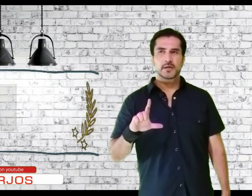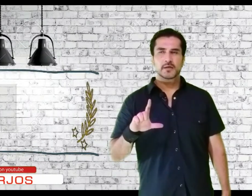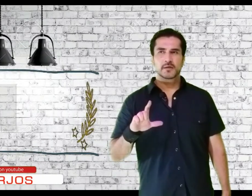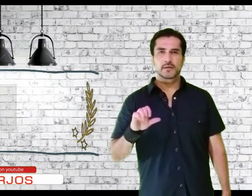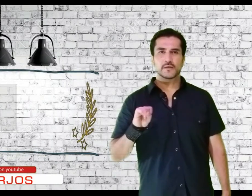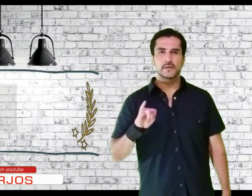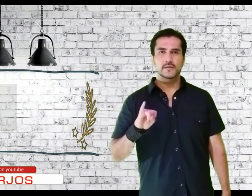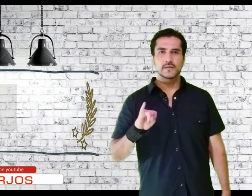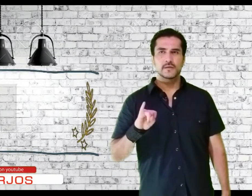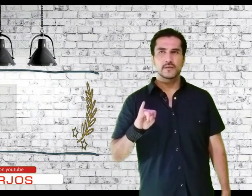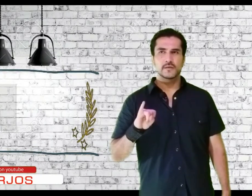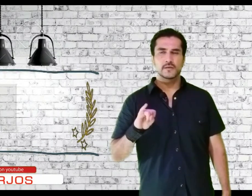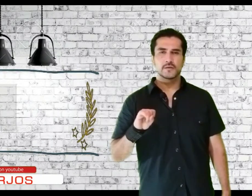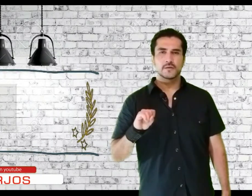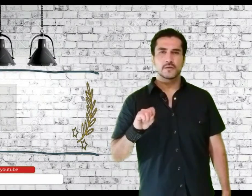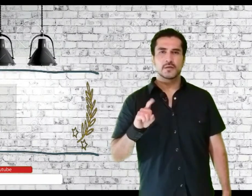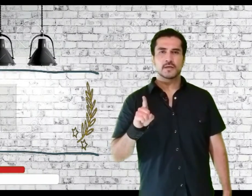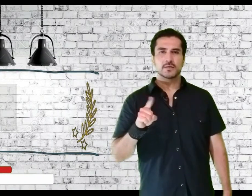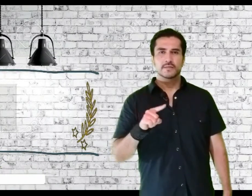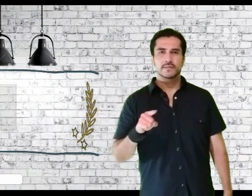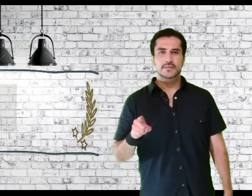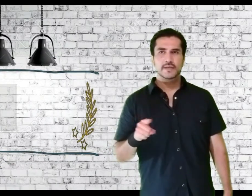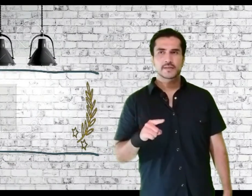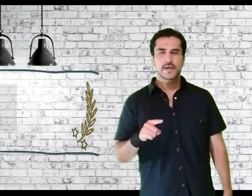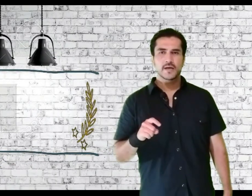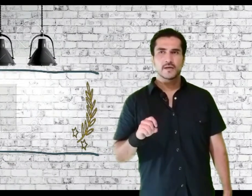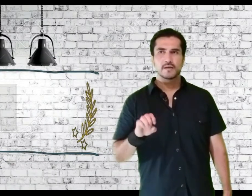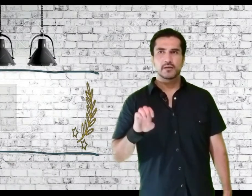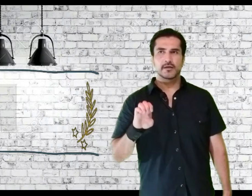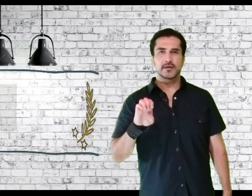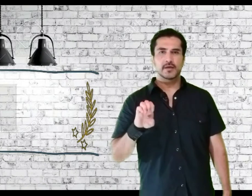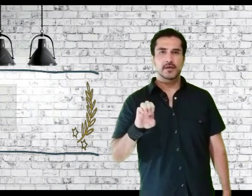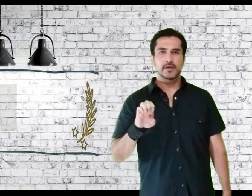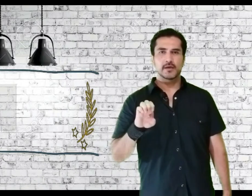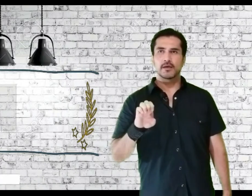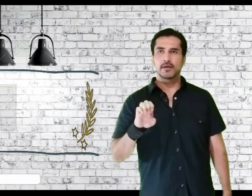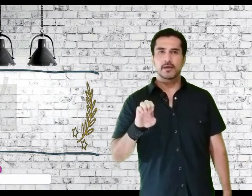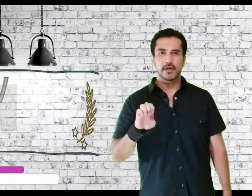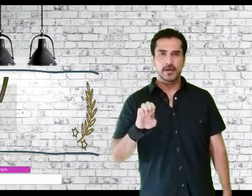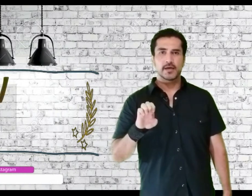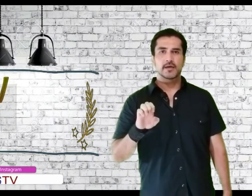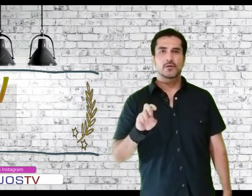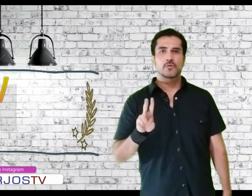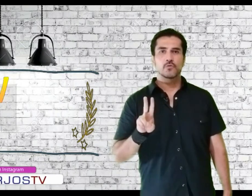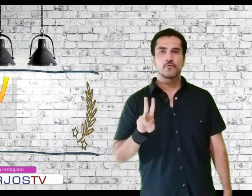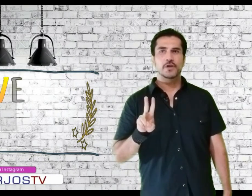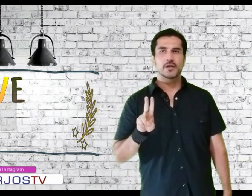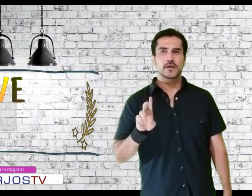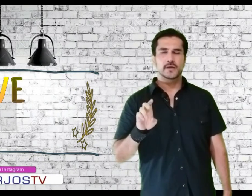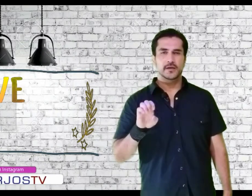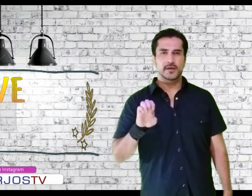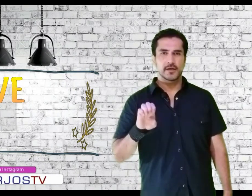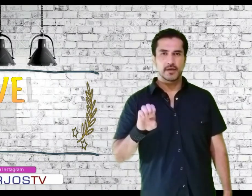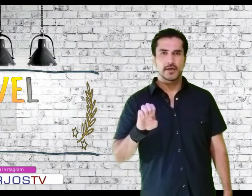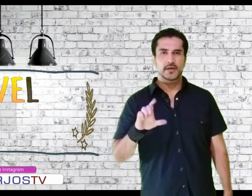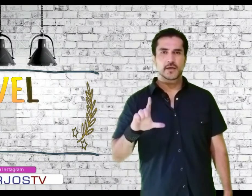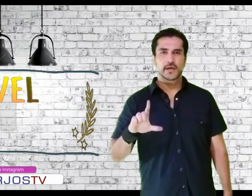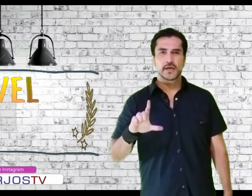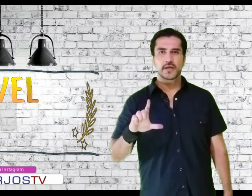L, I, Z, E, V, E,